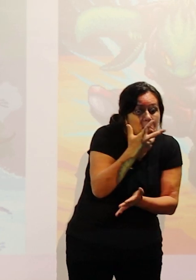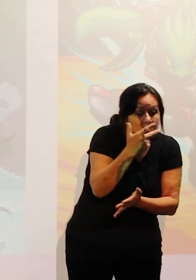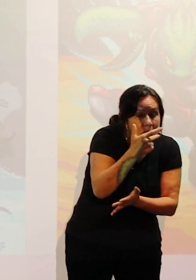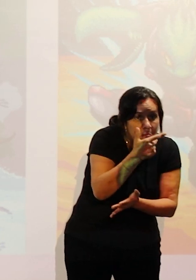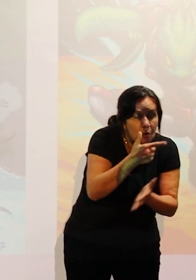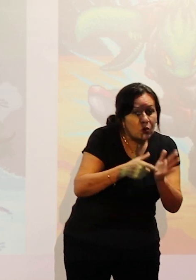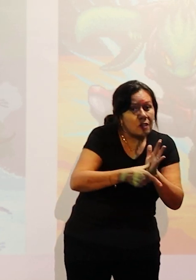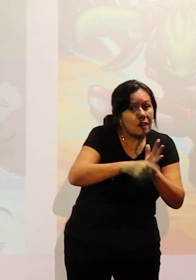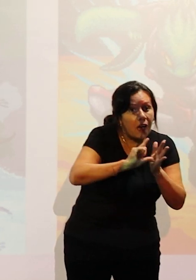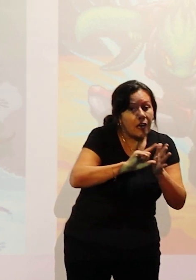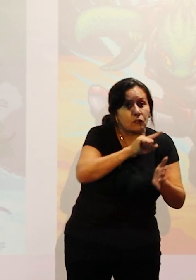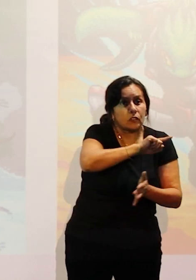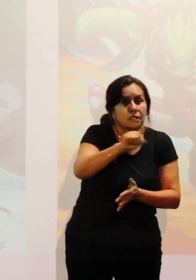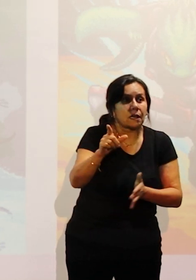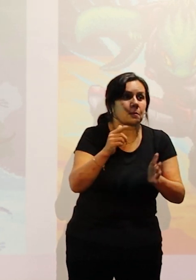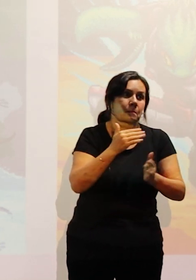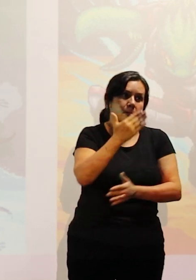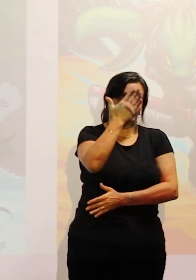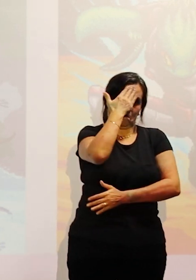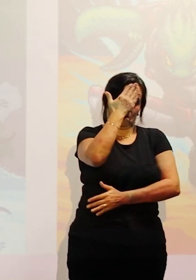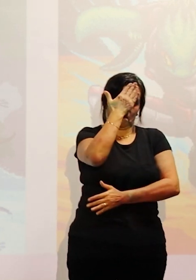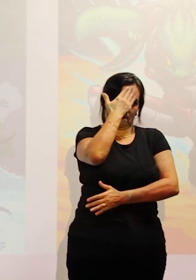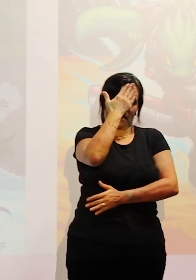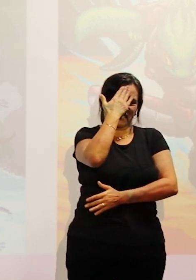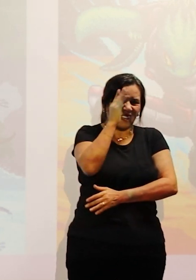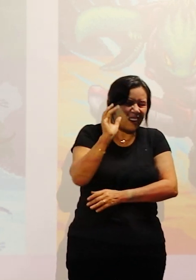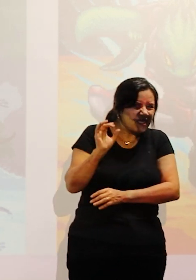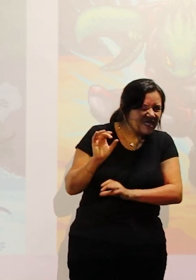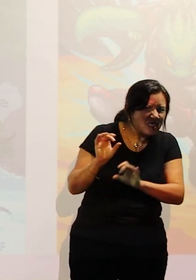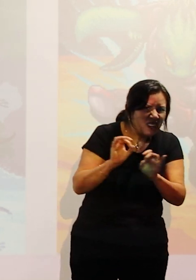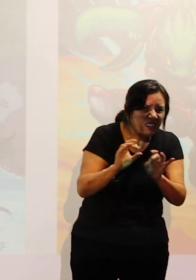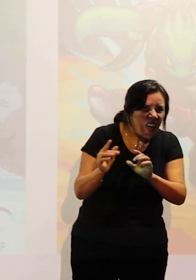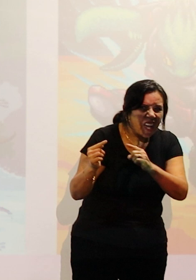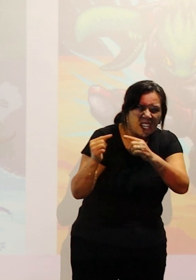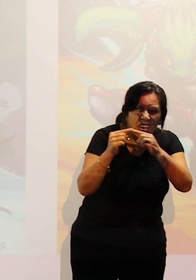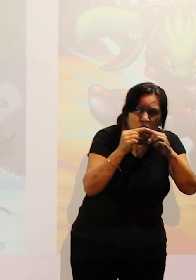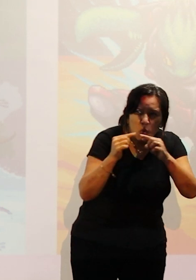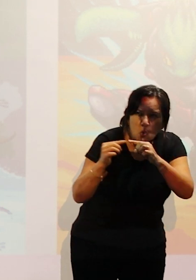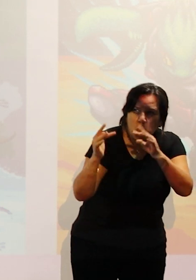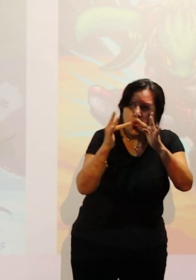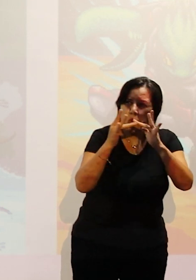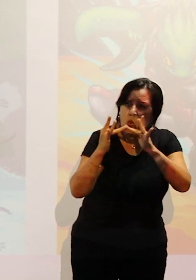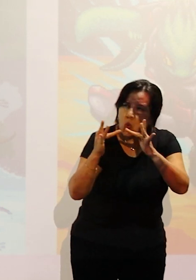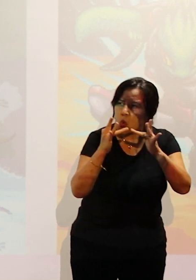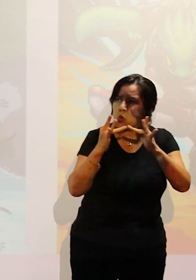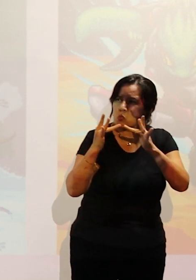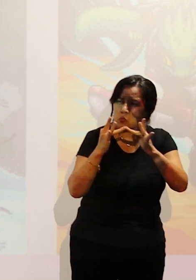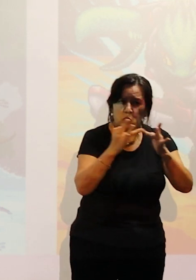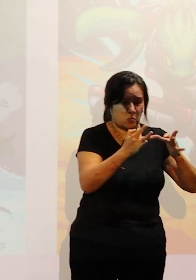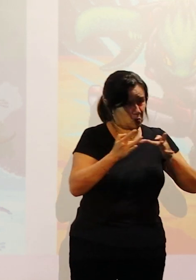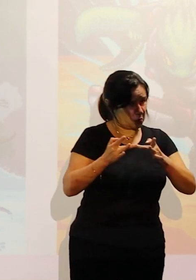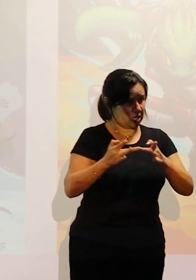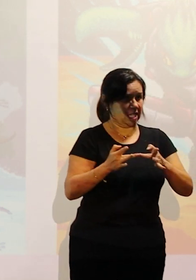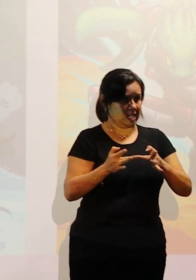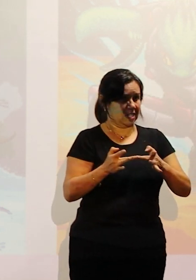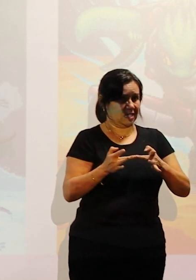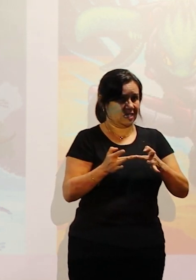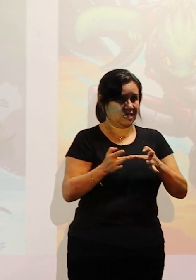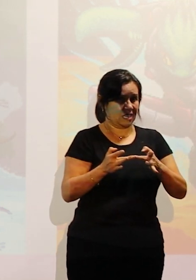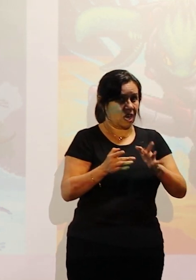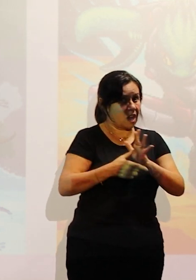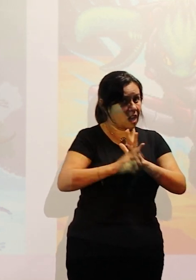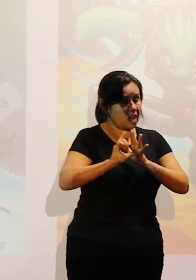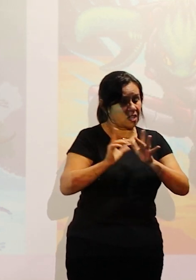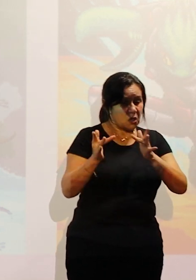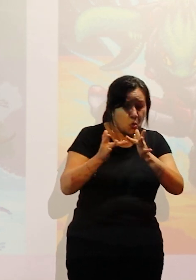principalmente se está fazendo concept art, você tem que pensar, será que aquilo está comunicando o que eu quero? Será que, por exemplo, o meu personagem está comunicando